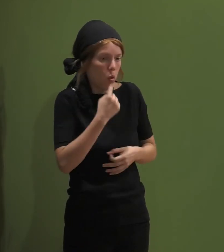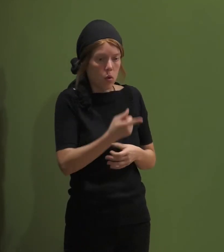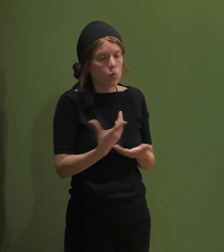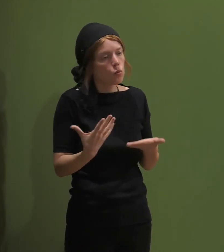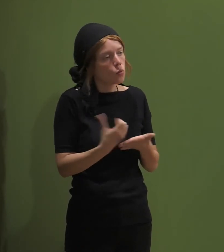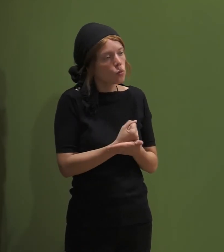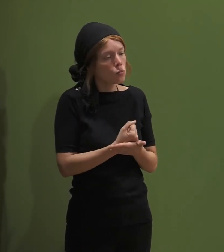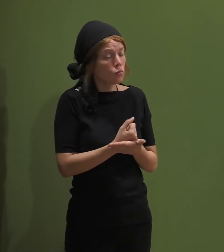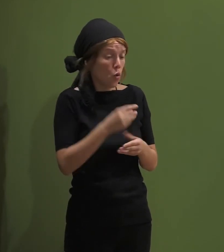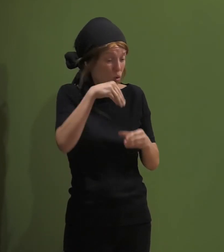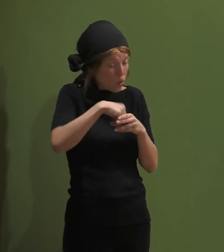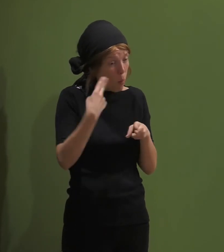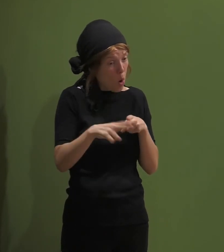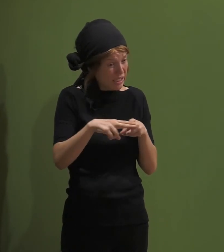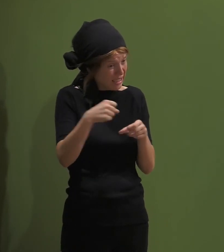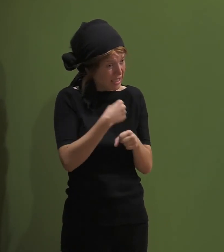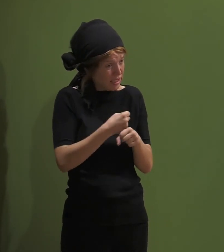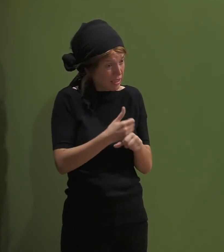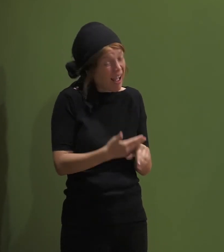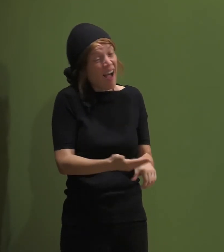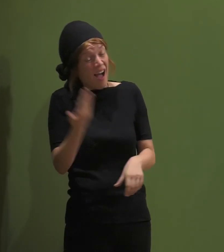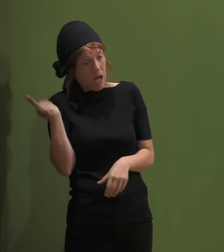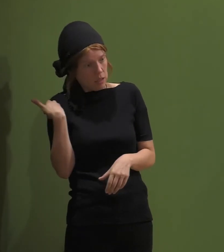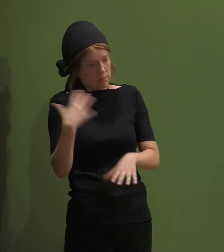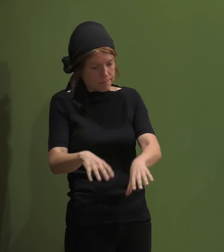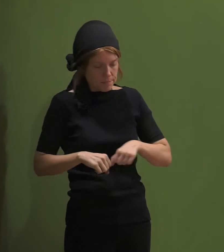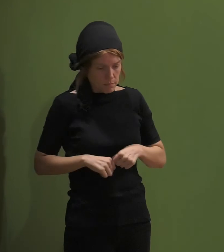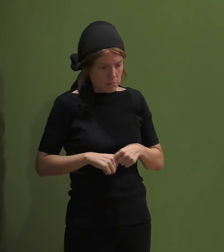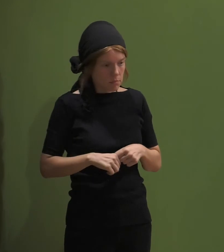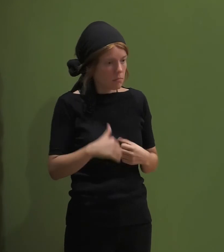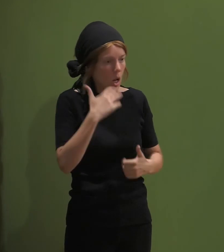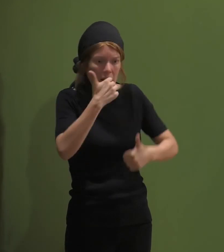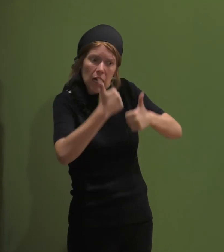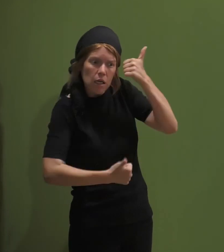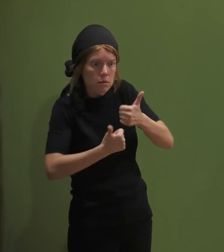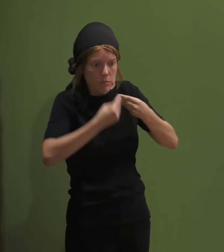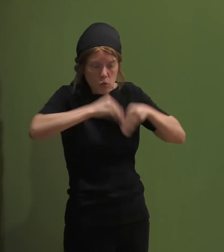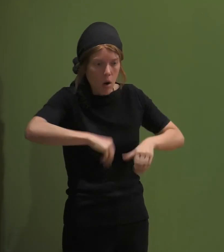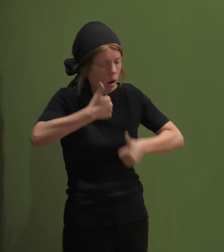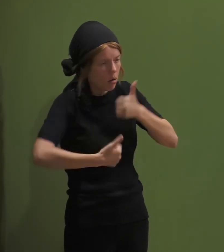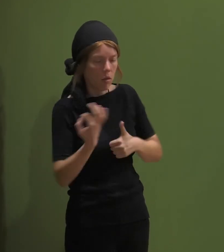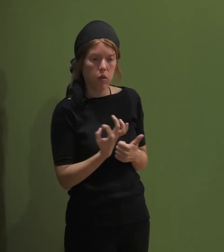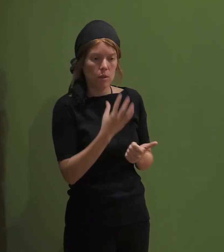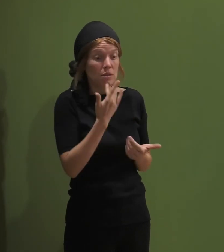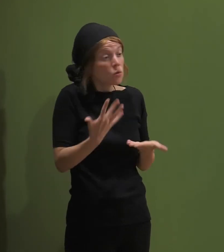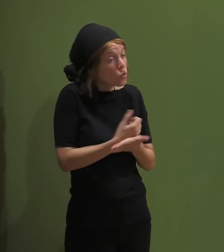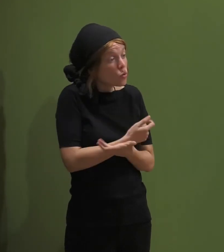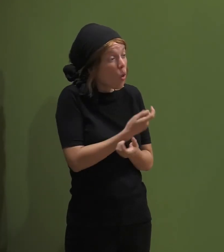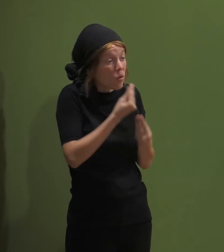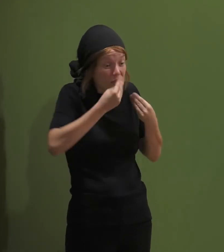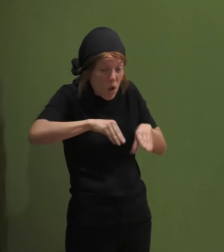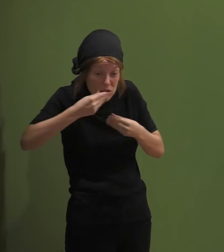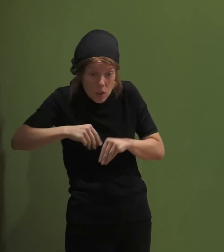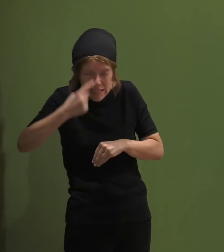todos los que nos dedicamos a la política, antes de tomar posesión del cargo, nos deberían hacer un examen de historia. Probablemente si todo el mundo supiera un poquito más de